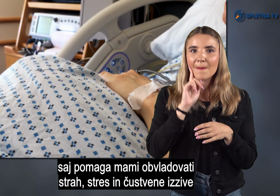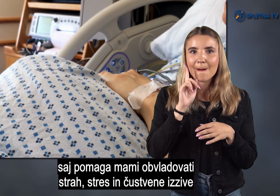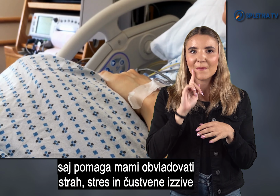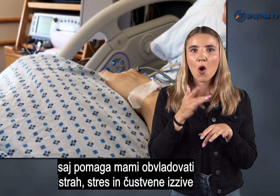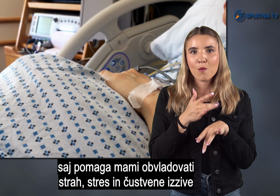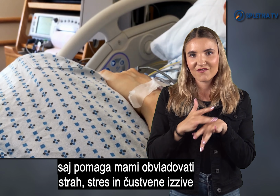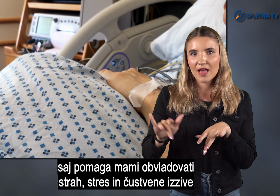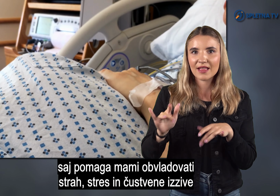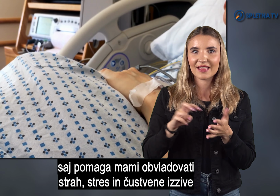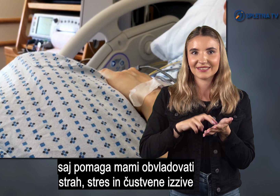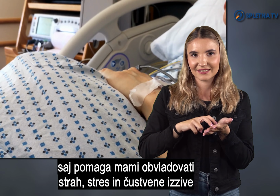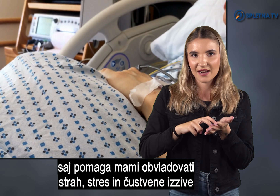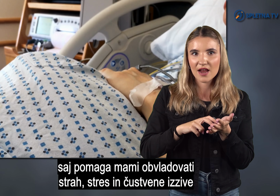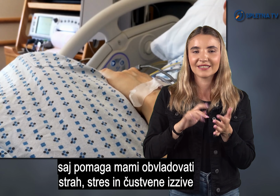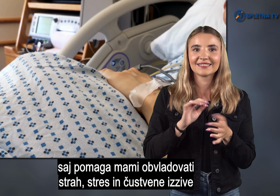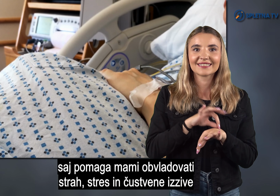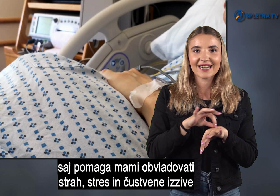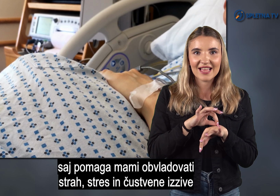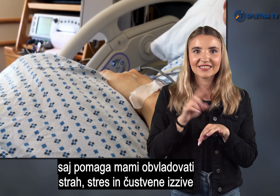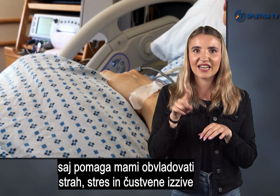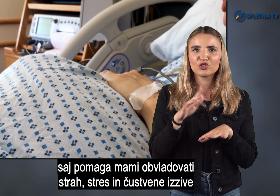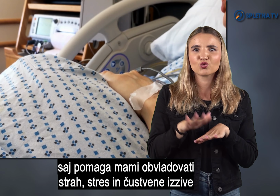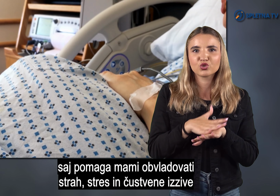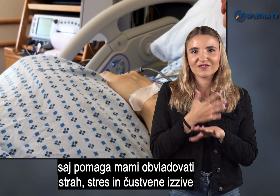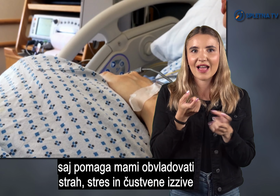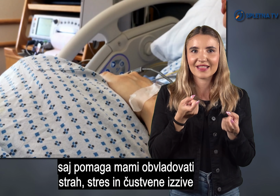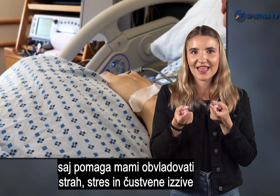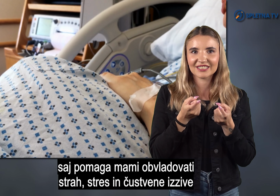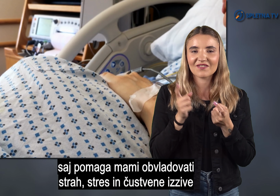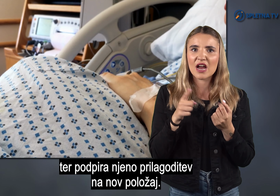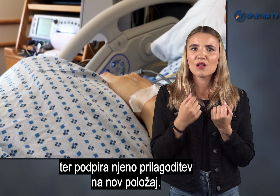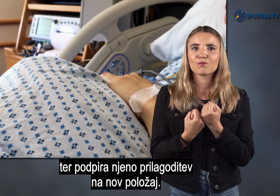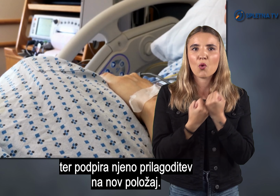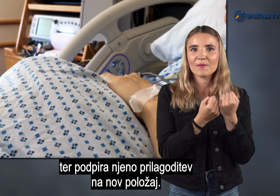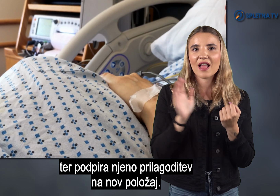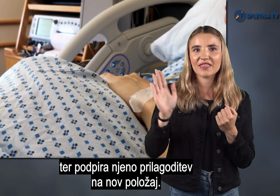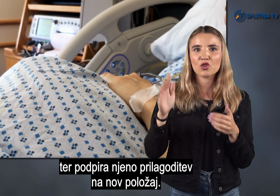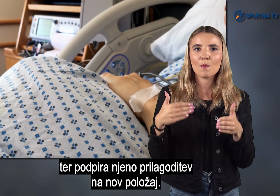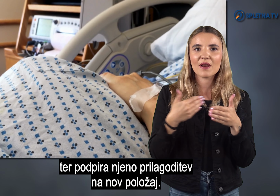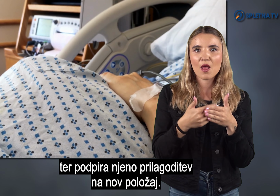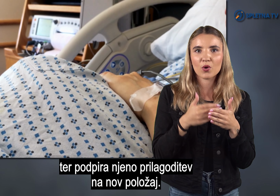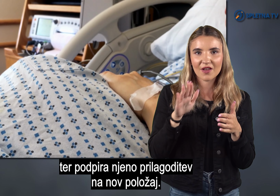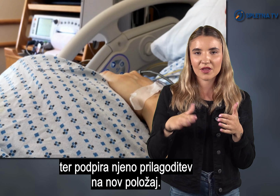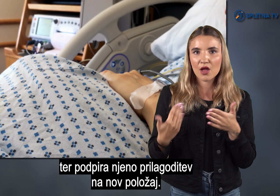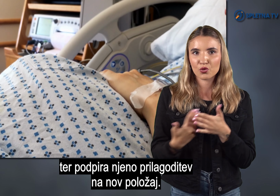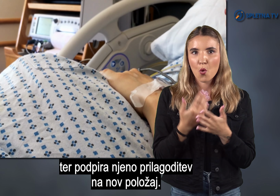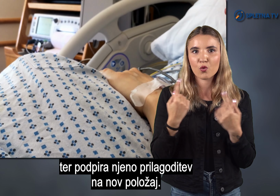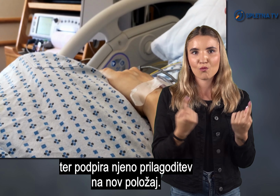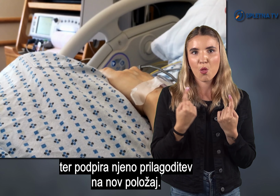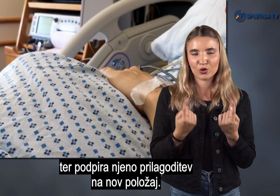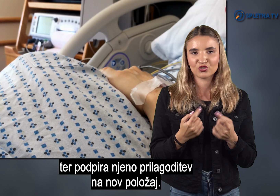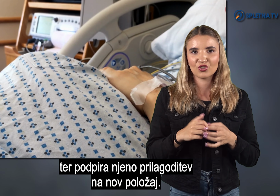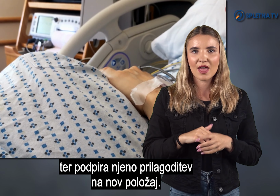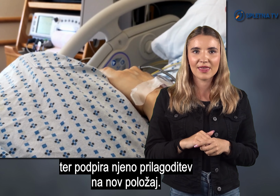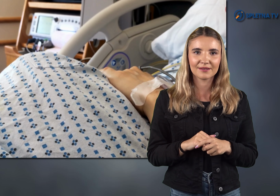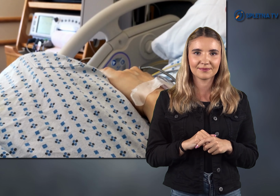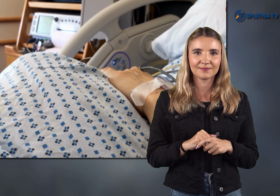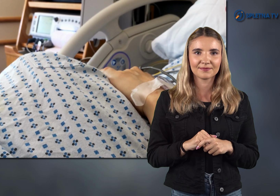mami obvladovati stres, strah in čustvene izzive ter podpira njeno prilagoditev na nov položaj.